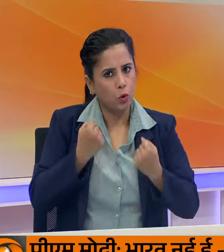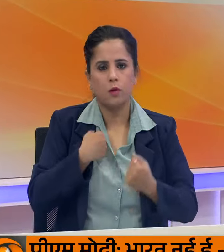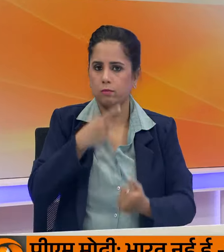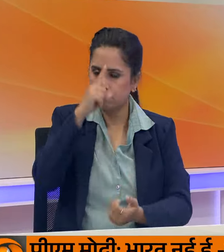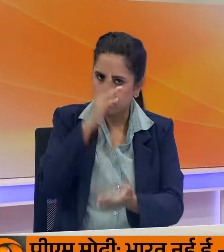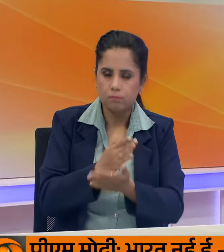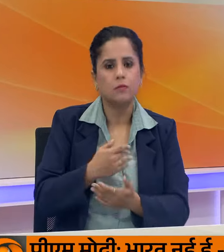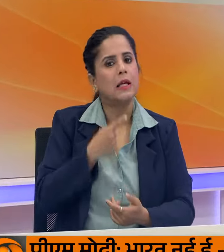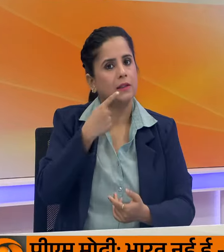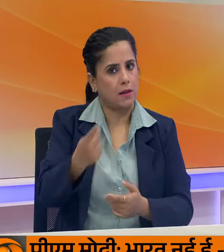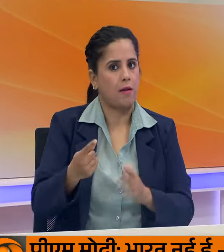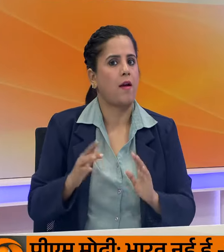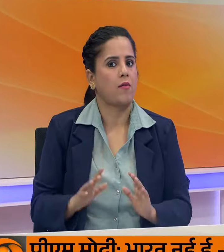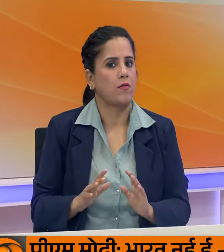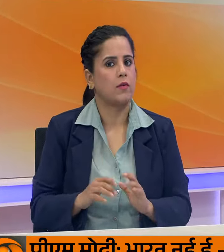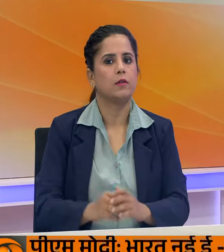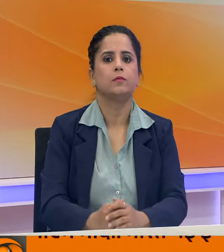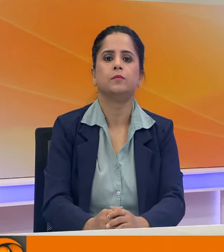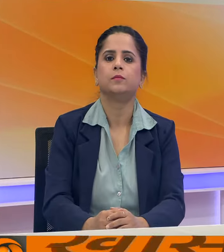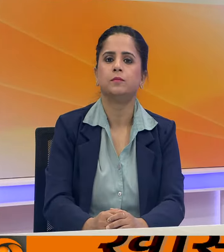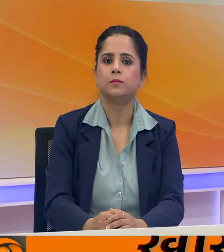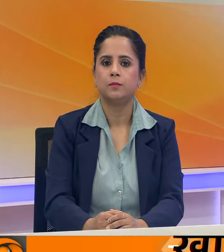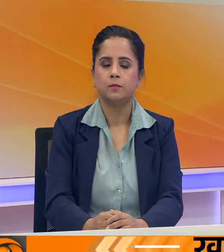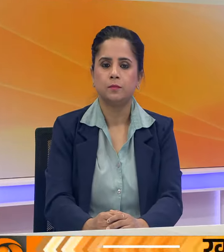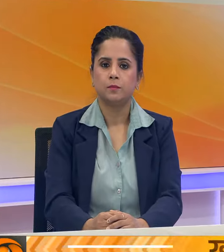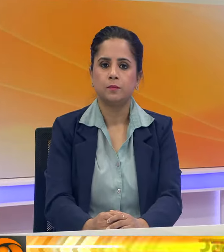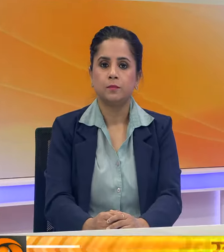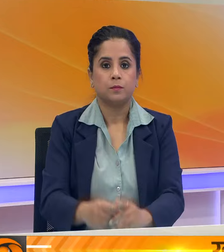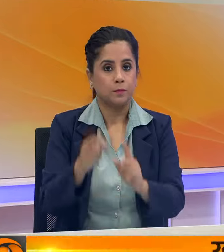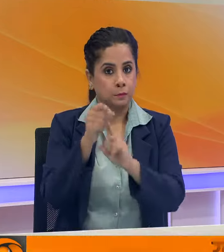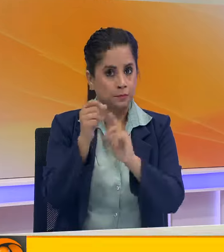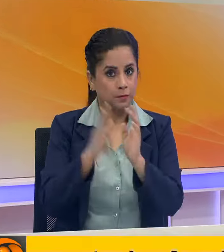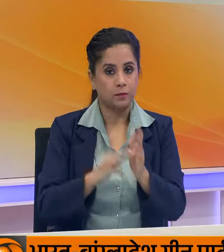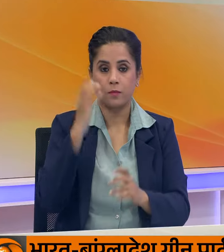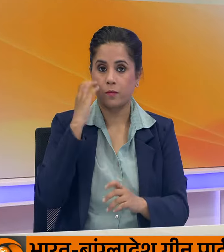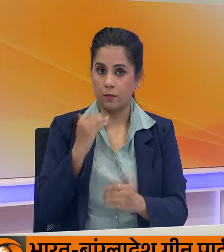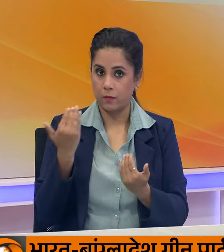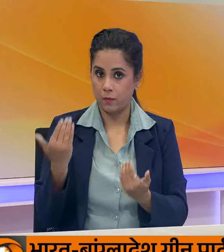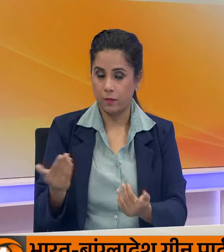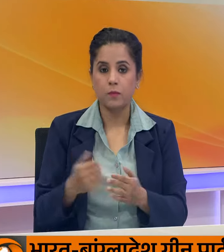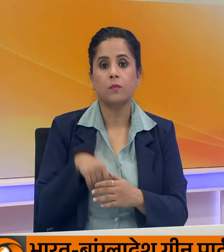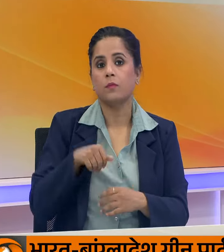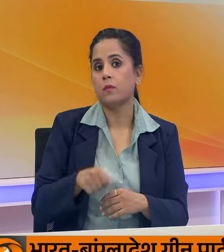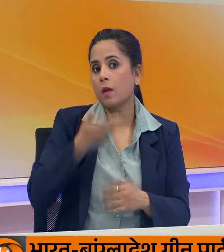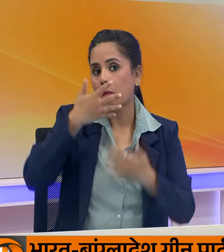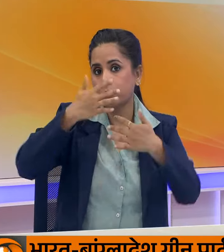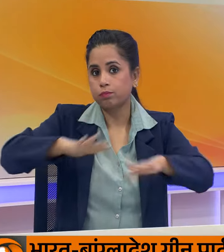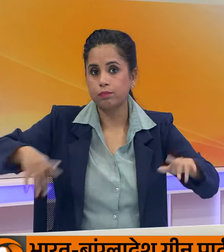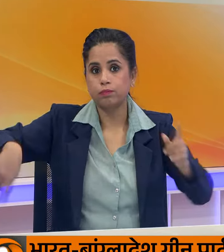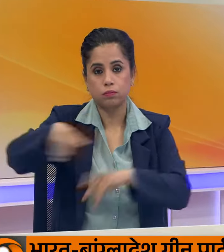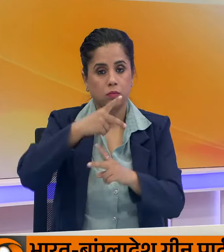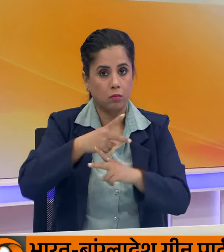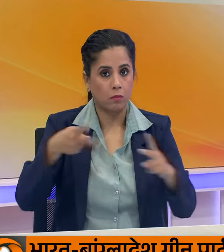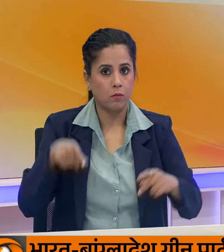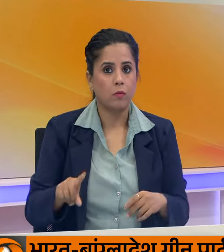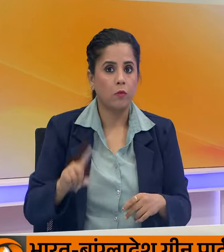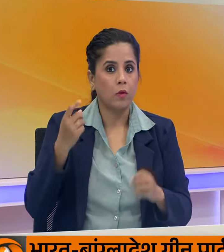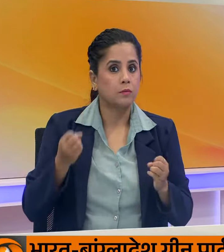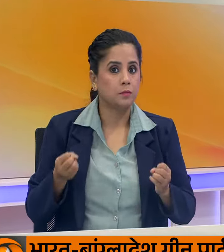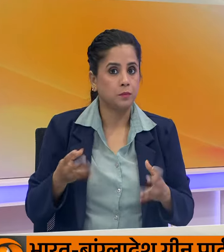किया है और प्रधानमंत्री नरेंद्र मोदी ने हिंद प्रशांत महासागर पहल